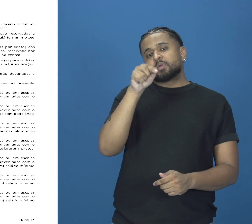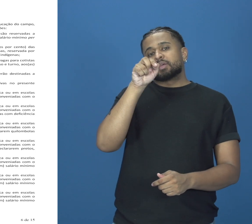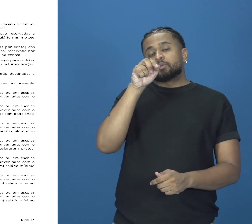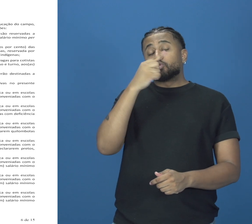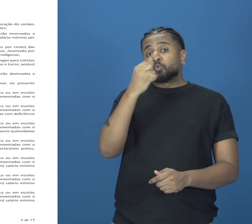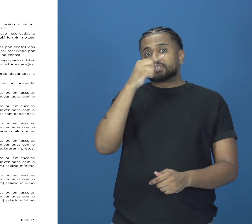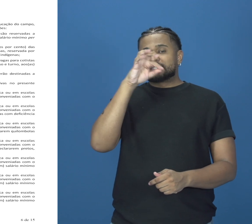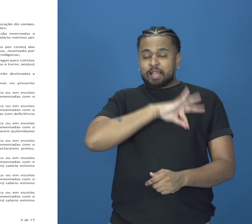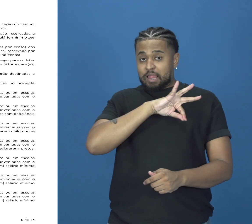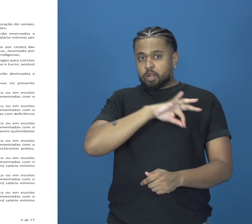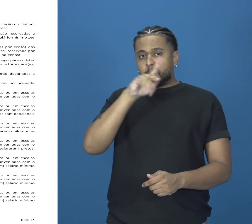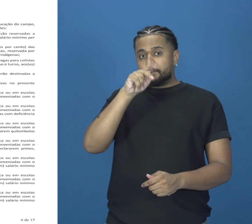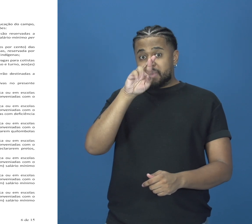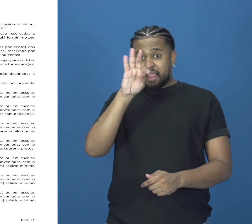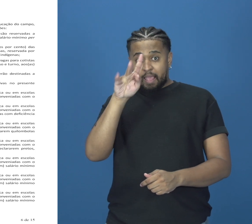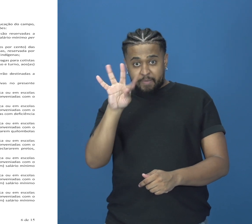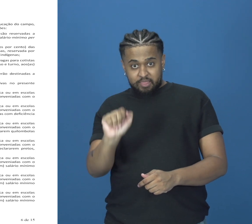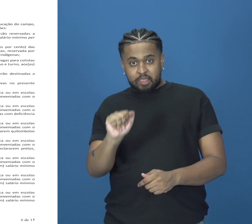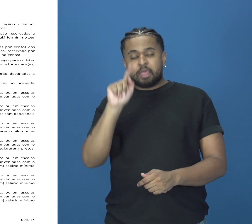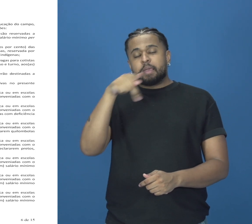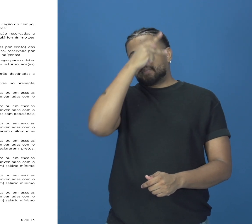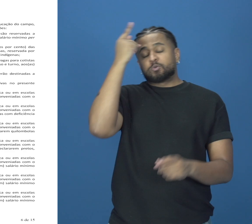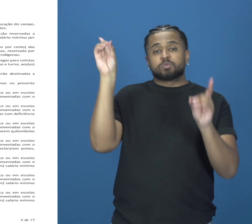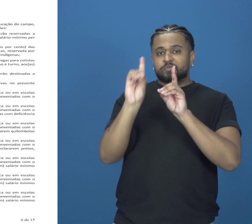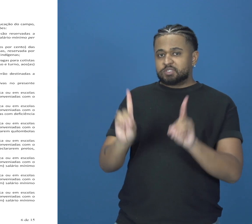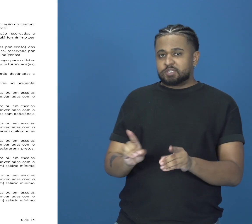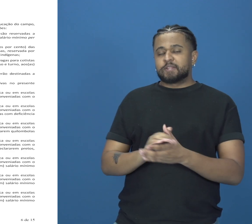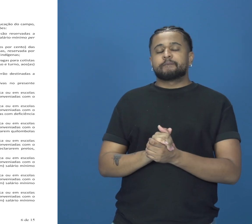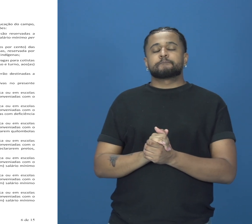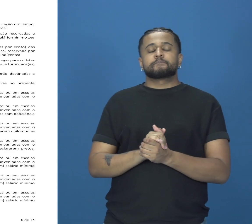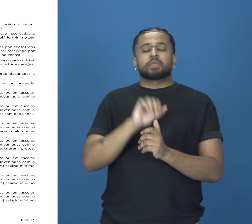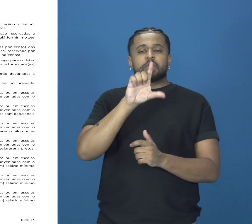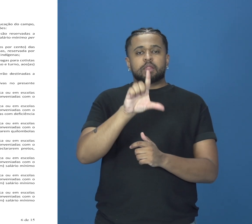salário mínimo per capita, que sejam pessoas com deficiência,